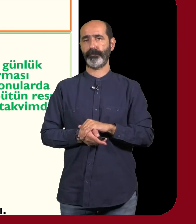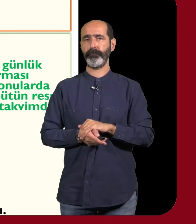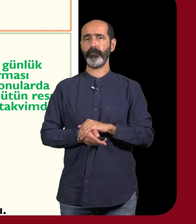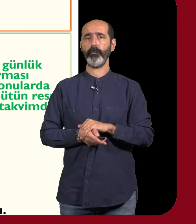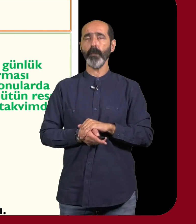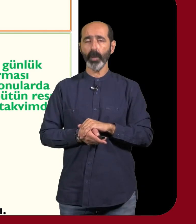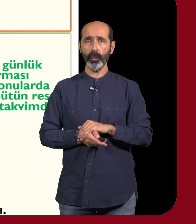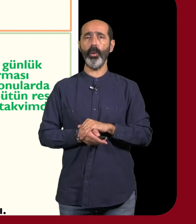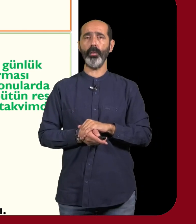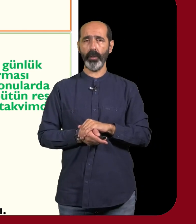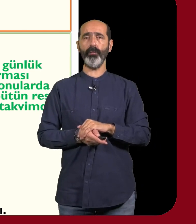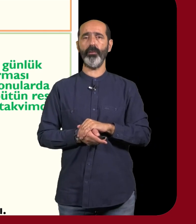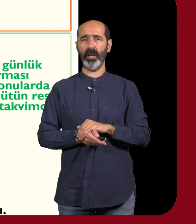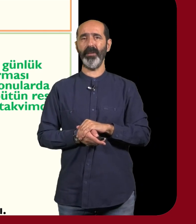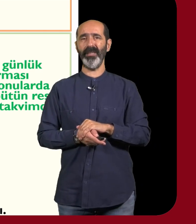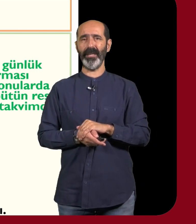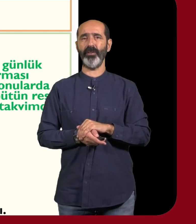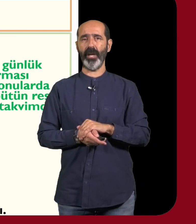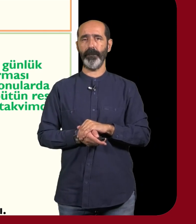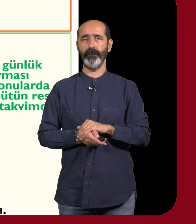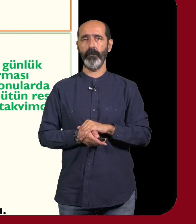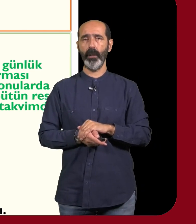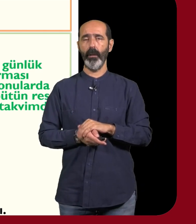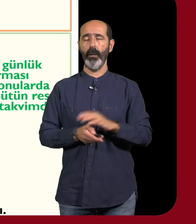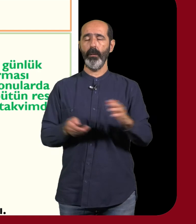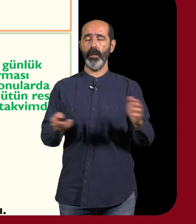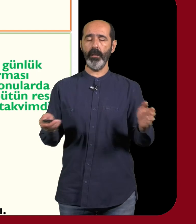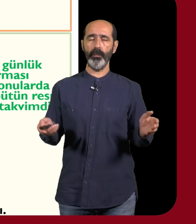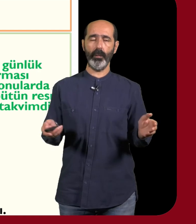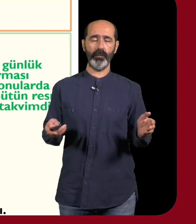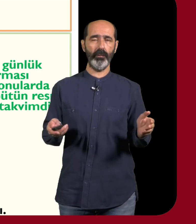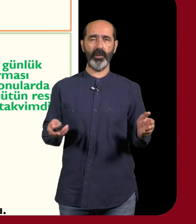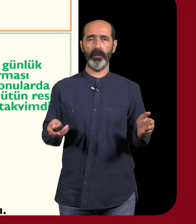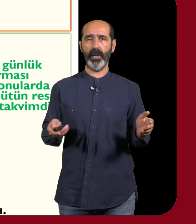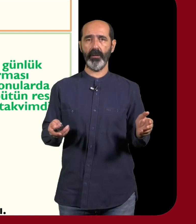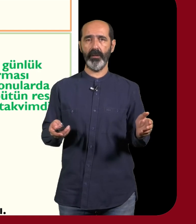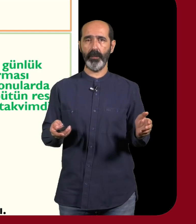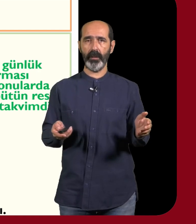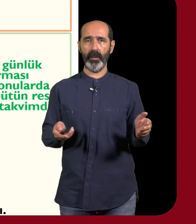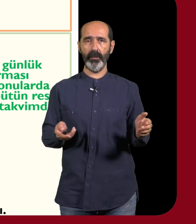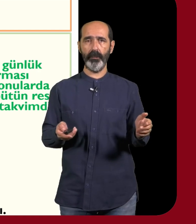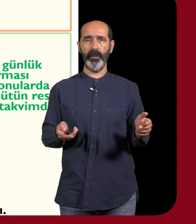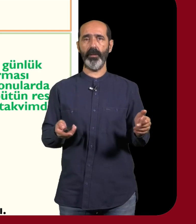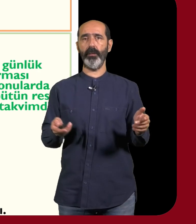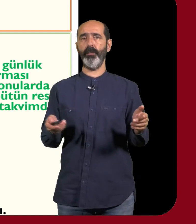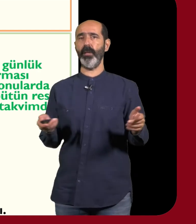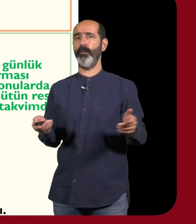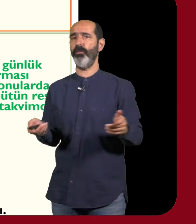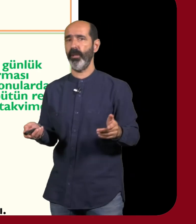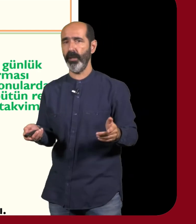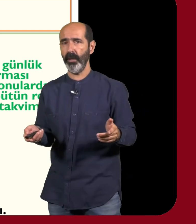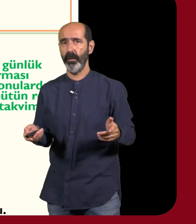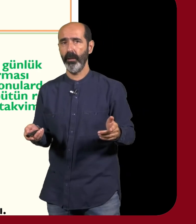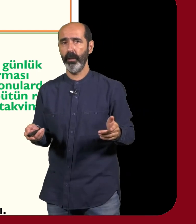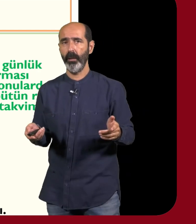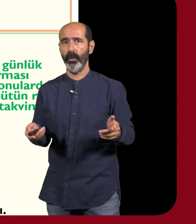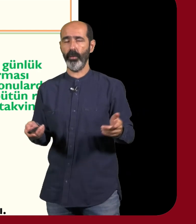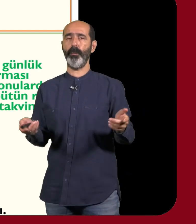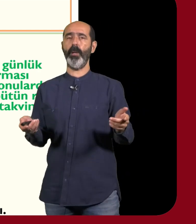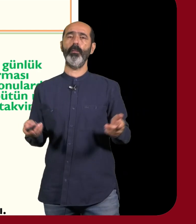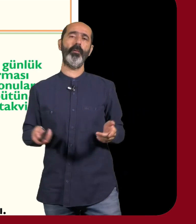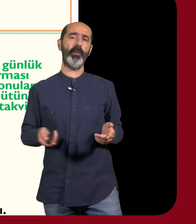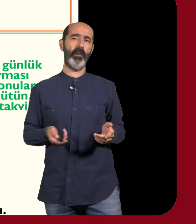vardır 93 Harbi diye geçer nedir Bu şarkı dersiniz bakarsanız 1877